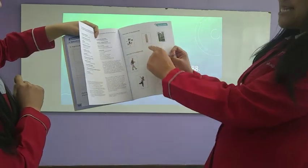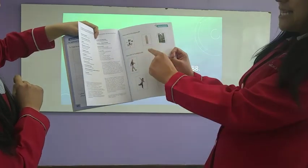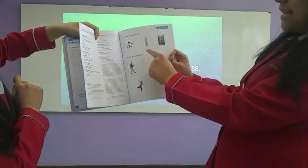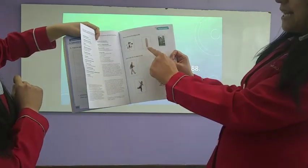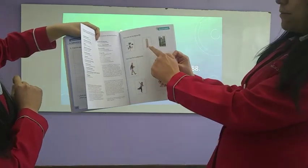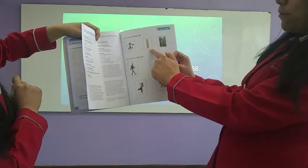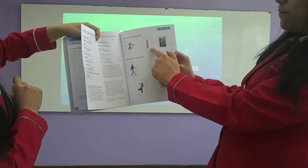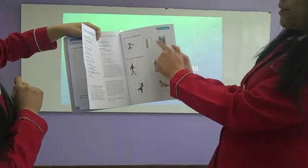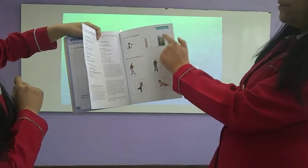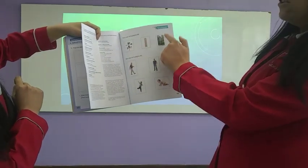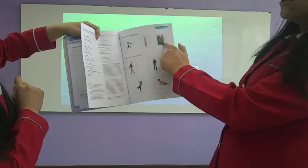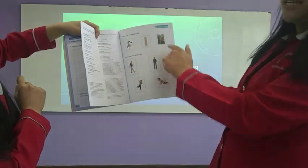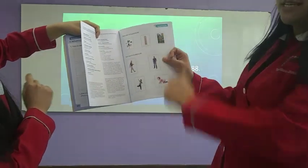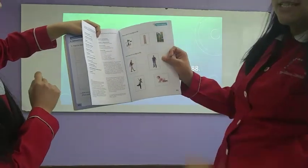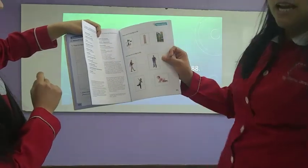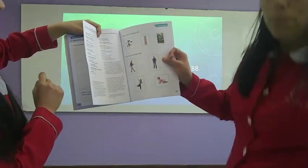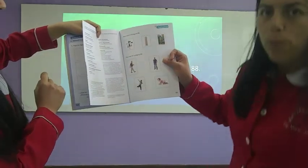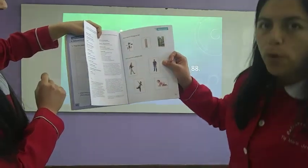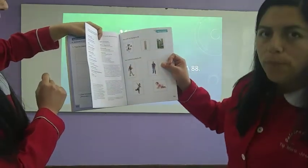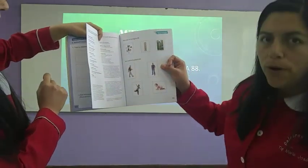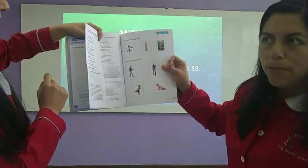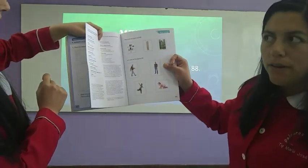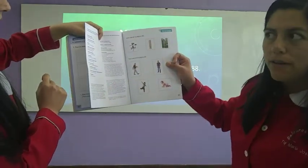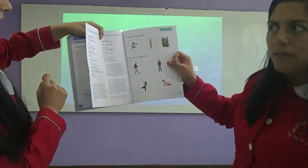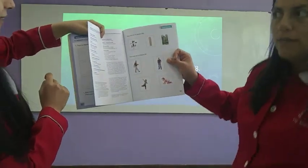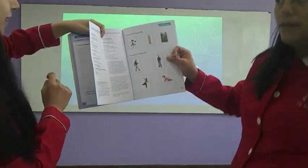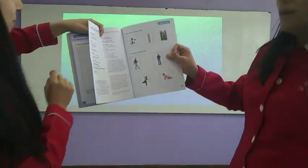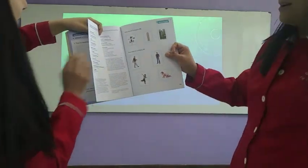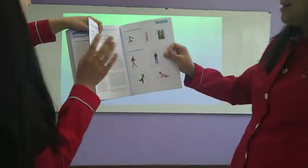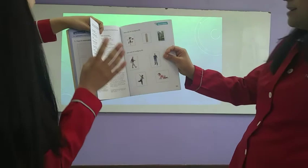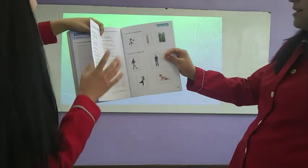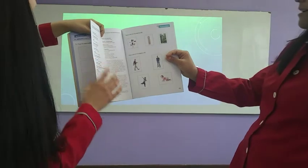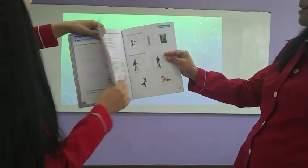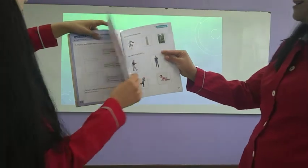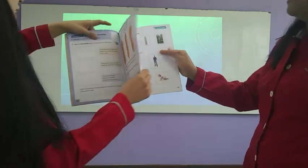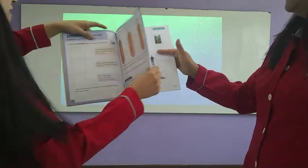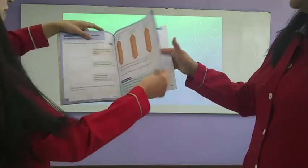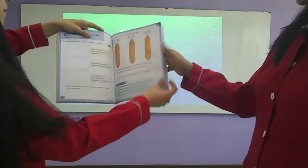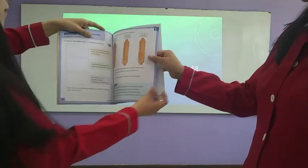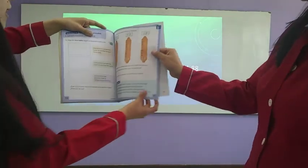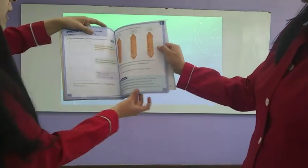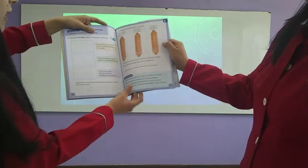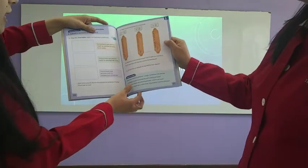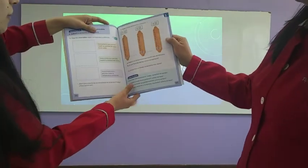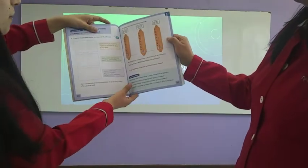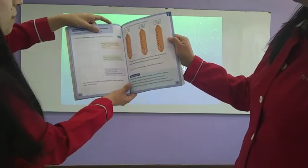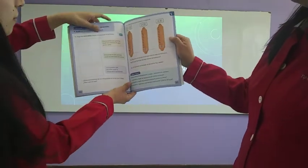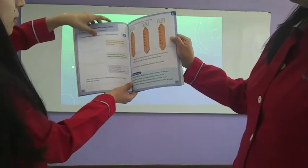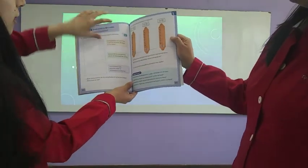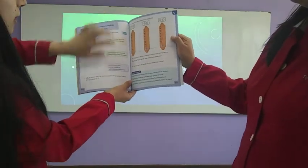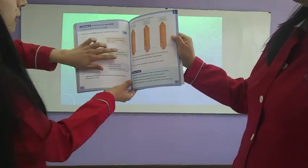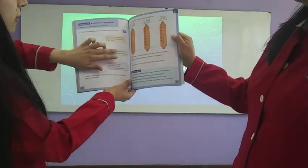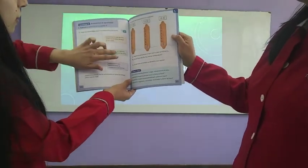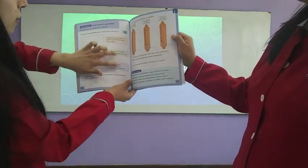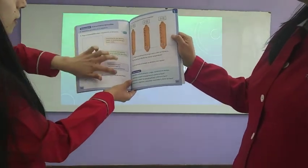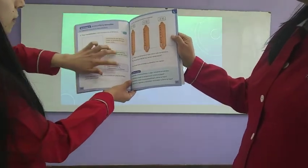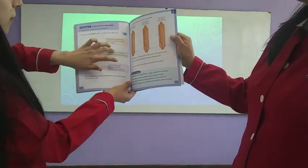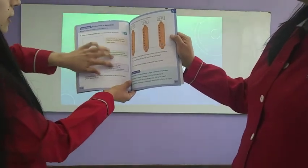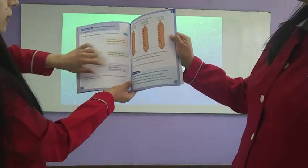el termómetro o si es el pluviómetro. Ajá. Ahí va. Ya. Y lo mismo con estas dos definiciones,